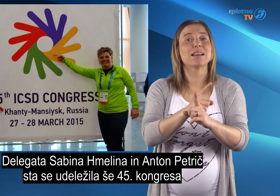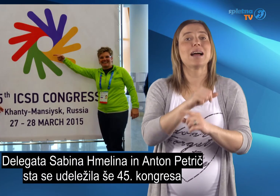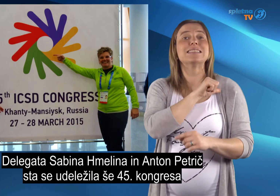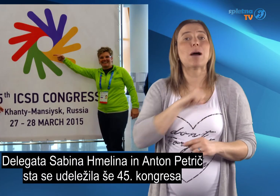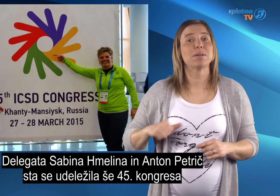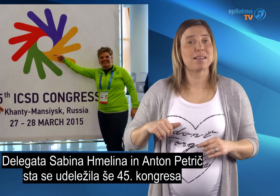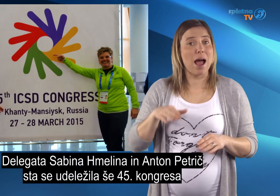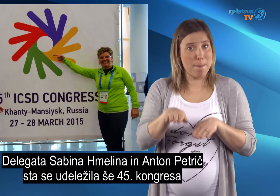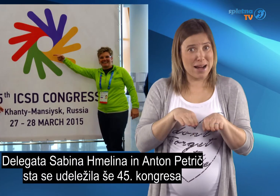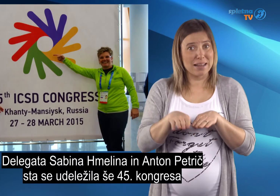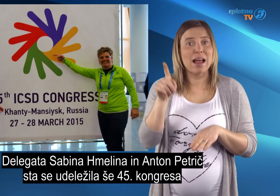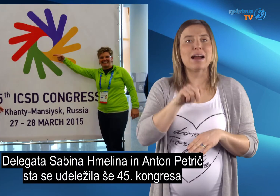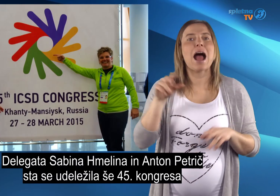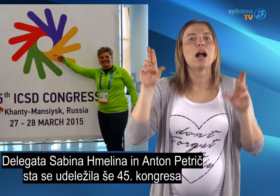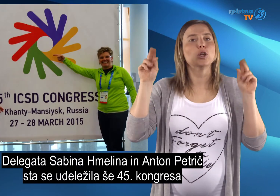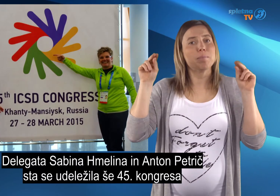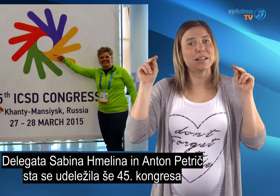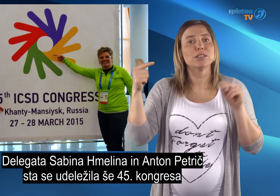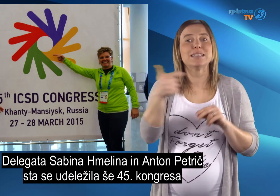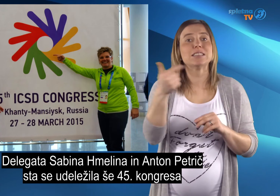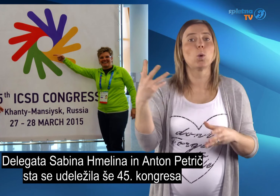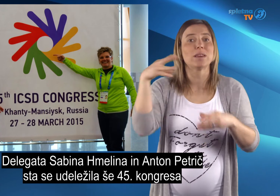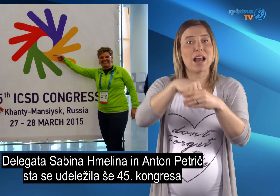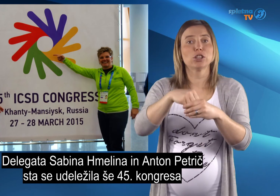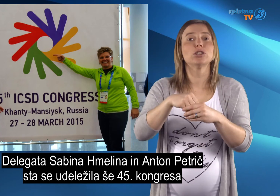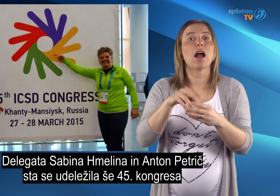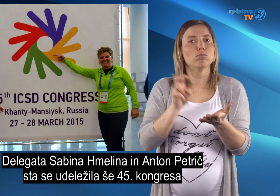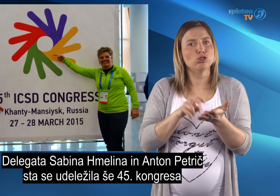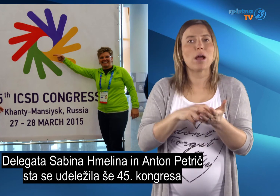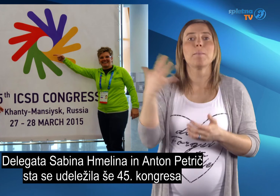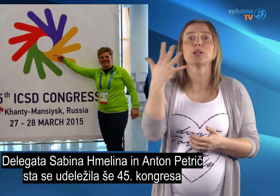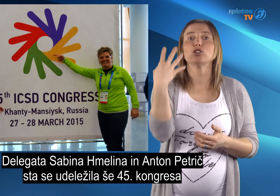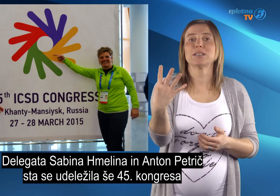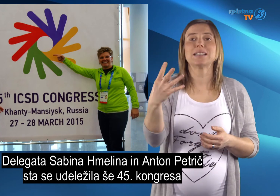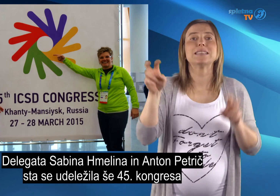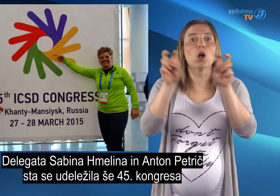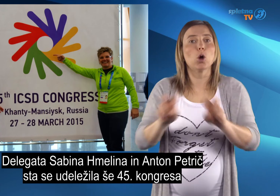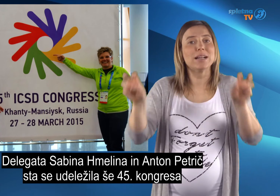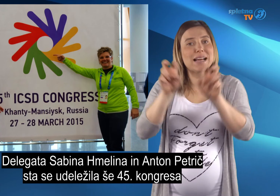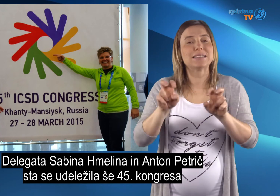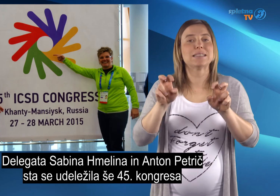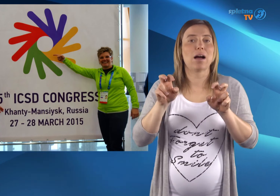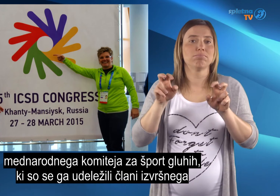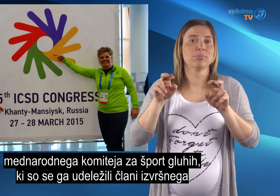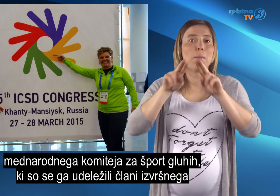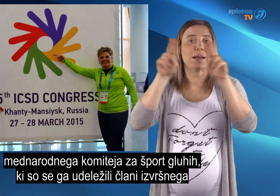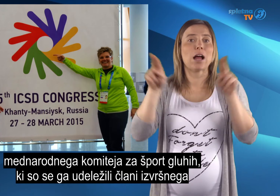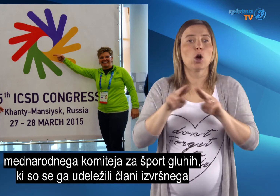Delegata Sabina Hmelina in Anton Petrič sta se udeležila še 45. kongresa Mednarodnega komiteja za šport